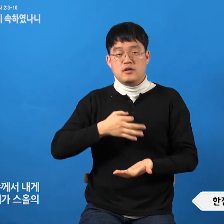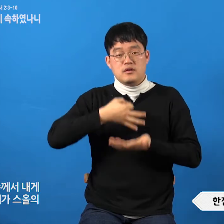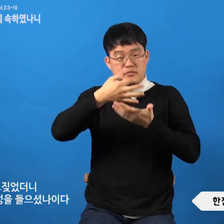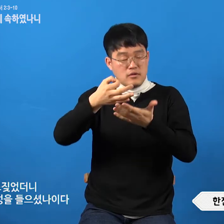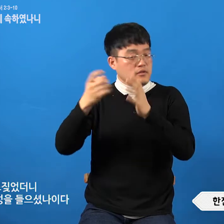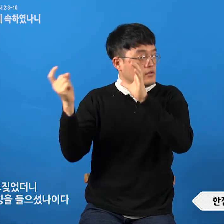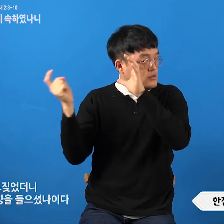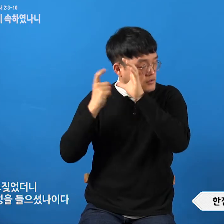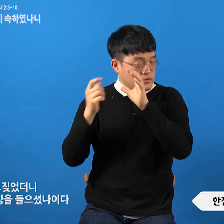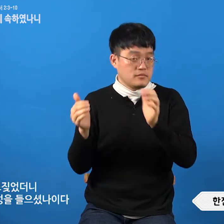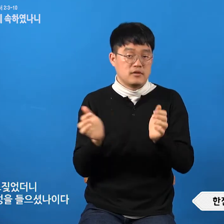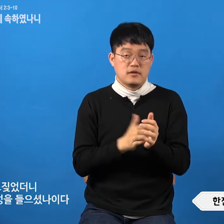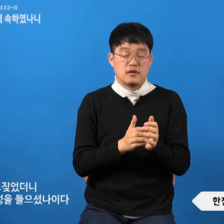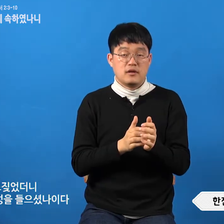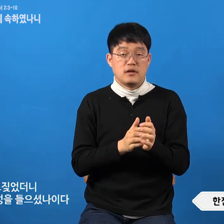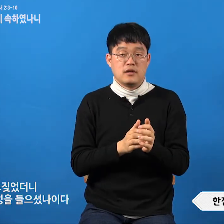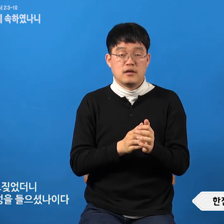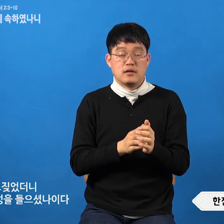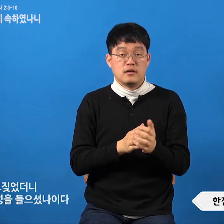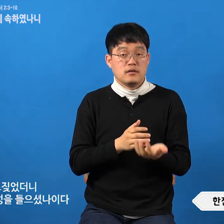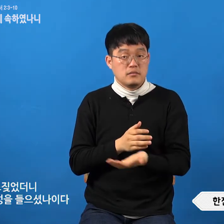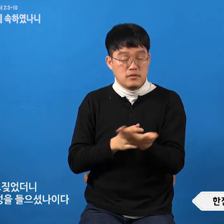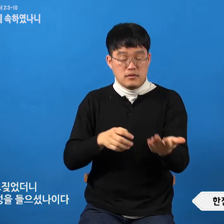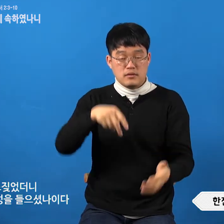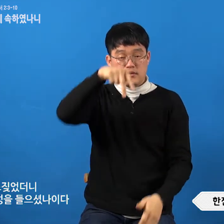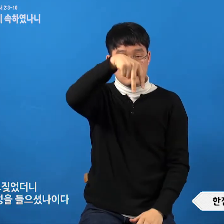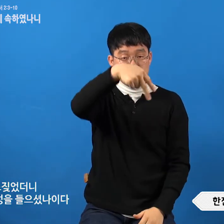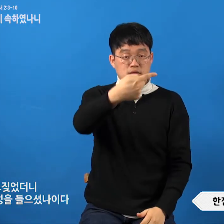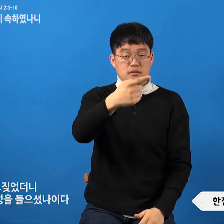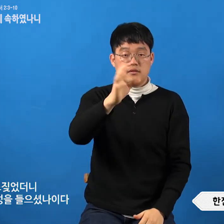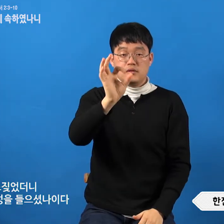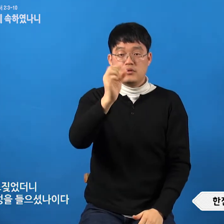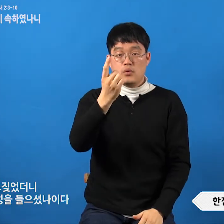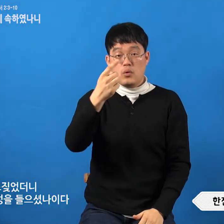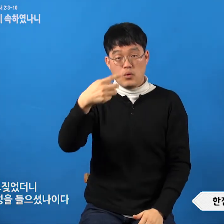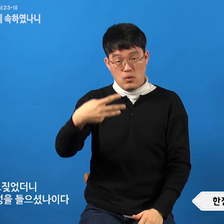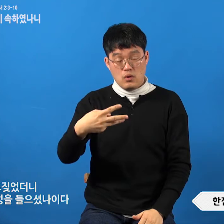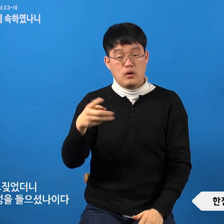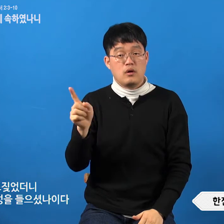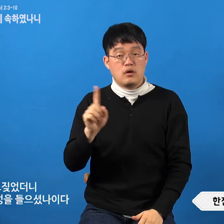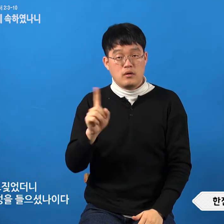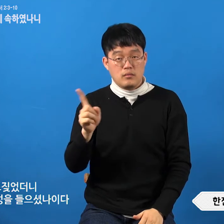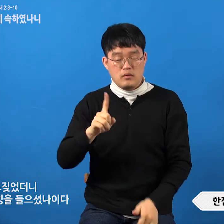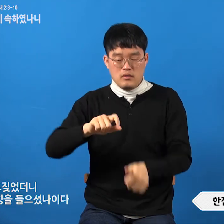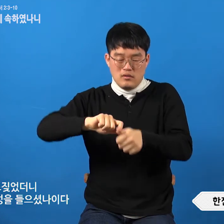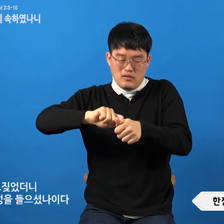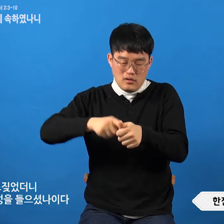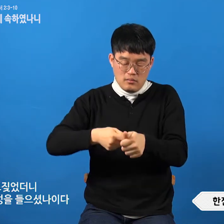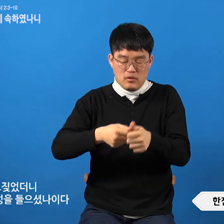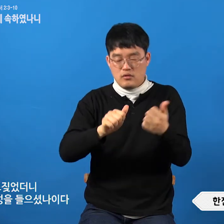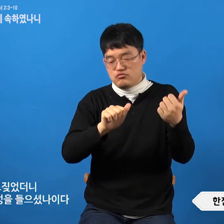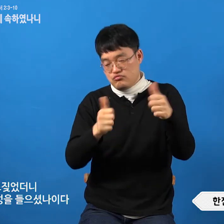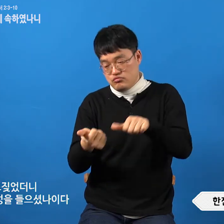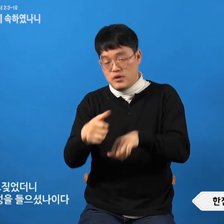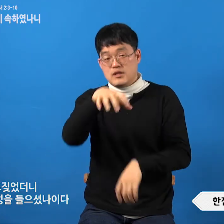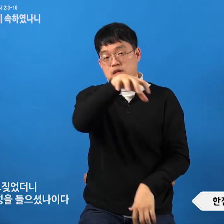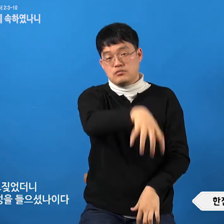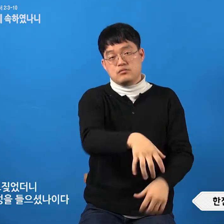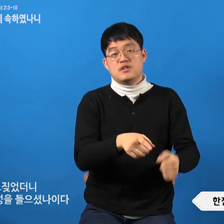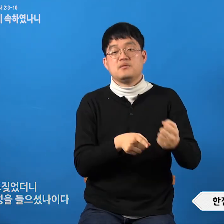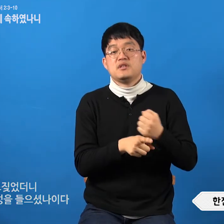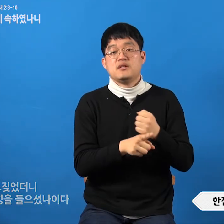들으셨나이다. 이 스올, 히브리 사람들에게 스올은 형벌과 죽음의 장소를